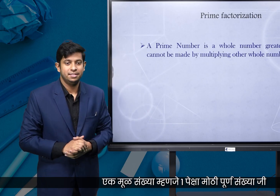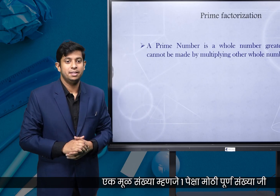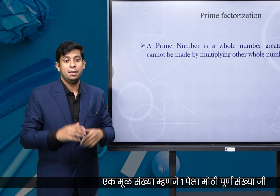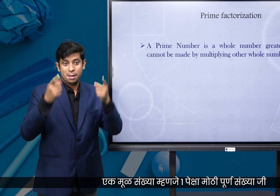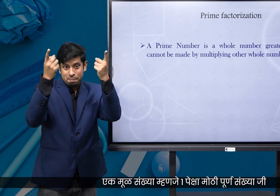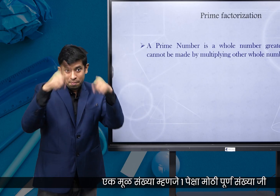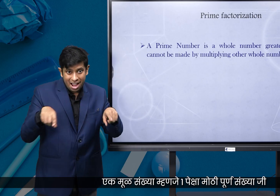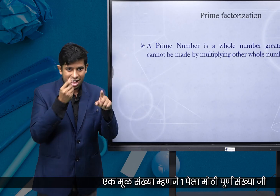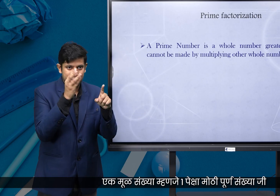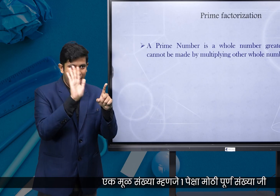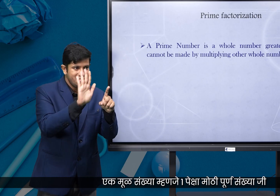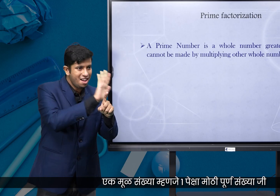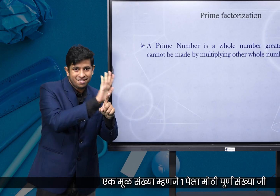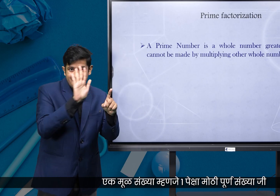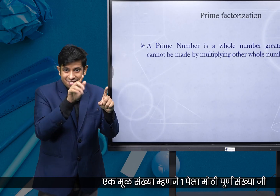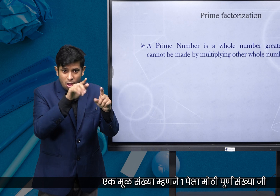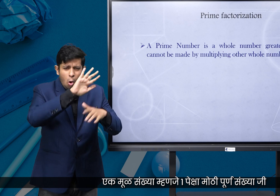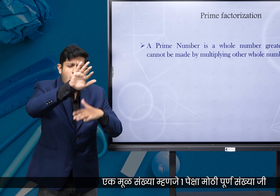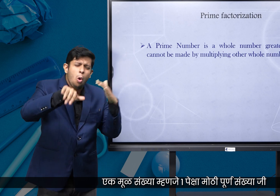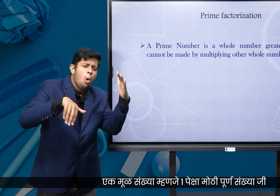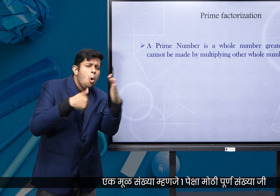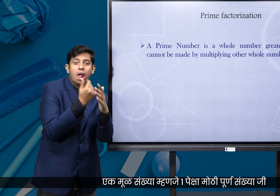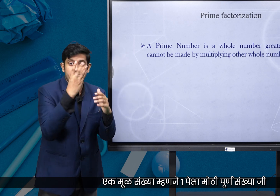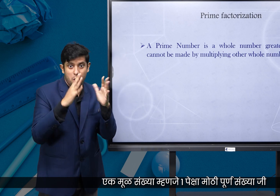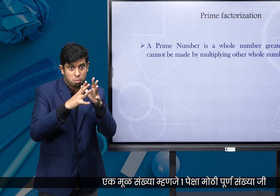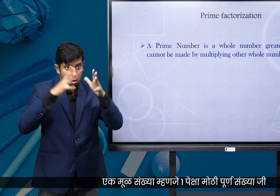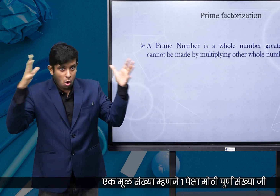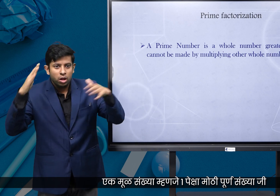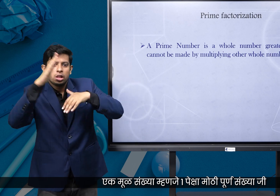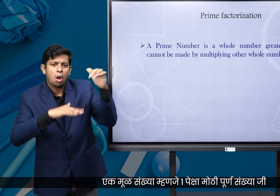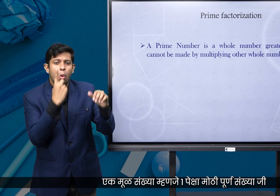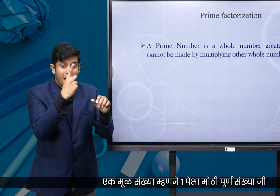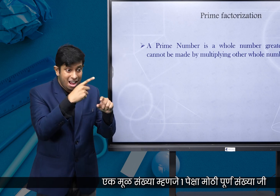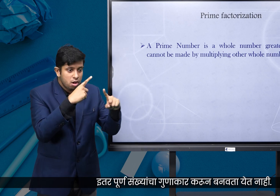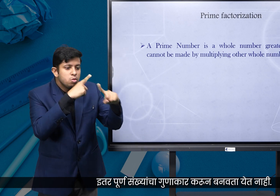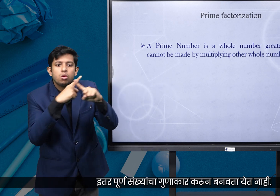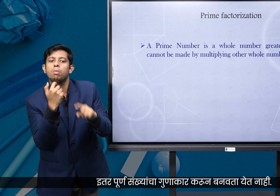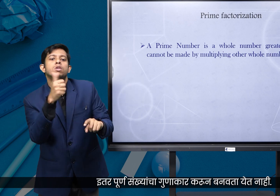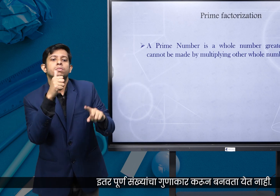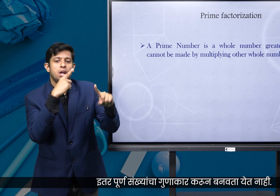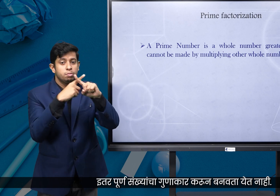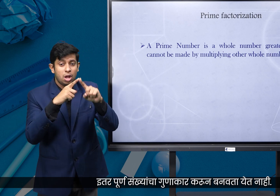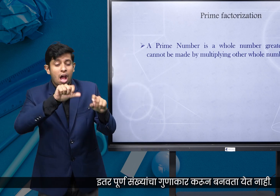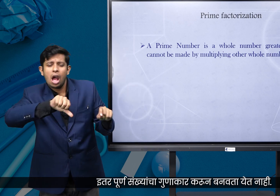एक मूळ संख्या म्हणजे 1 पेक्षा मोठी पूर्ण संख्या जी इतर पूर्ण संख्यांचा गुणाकार